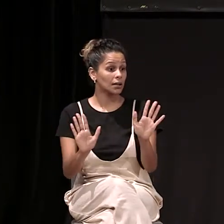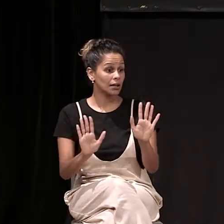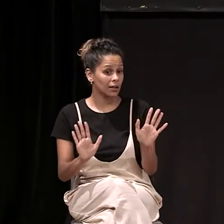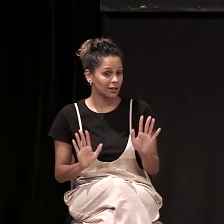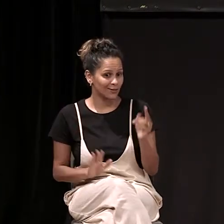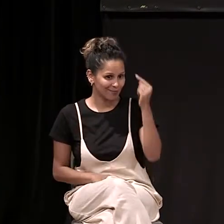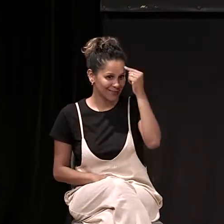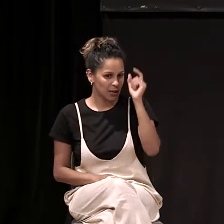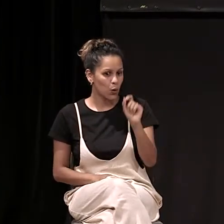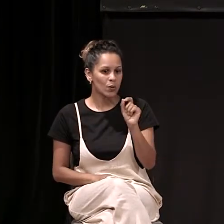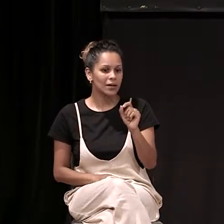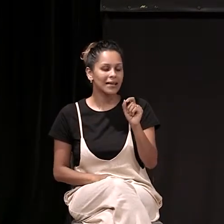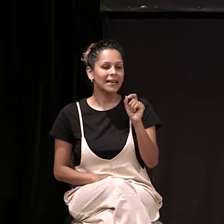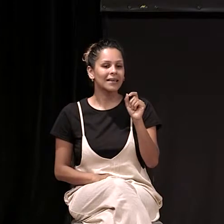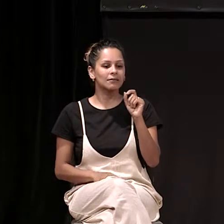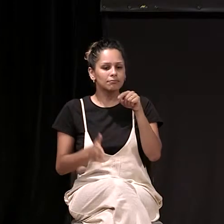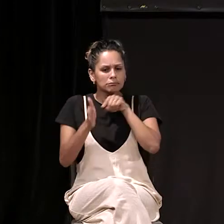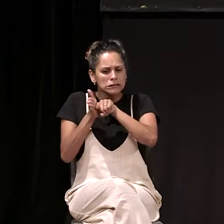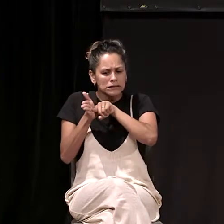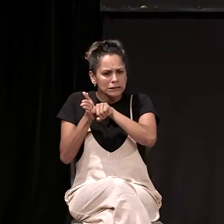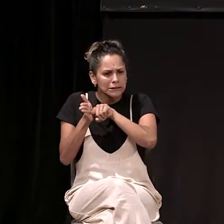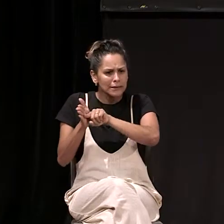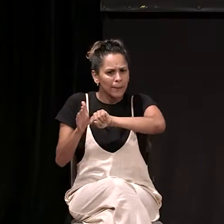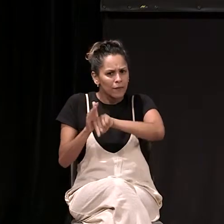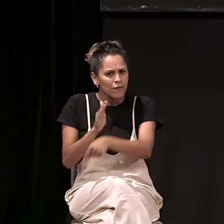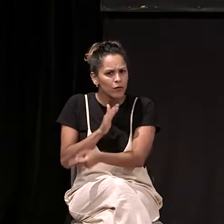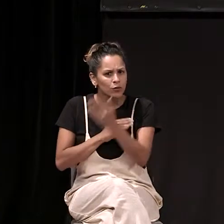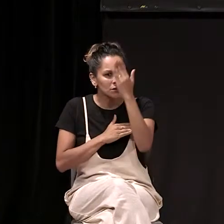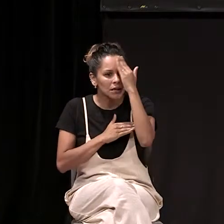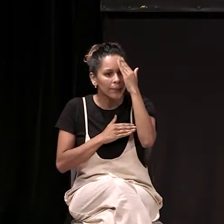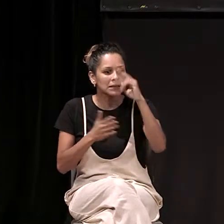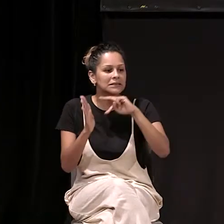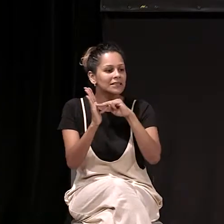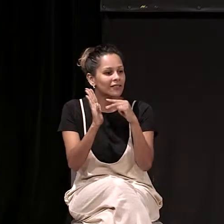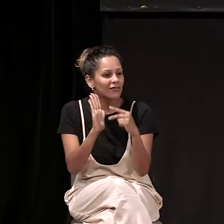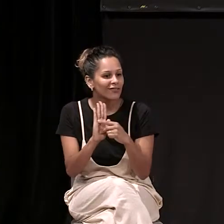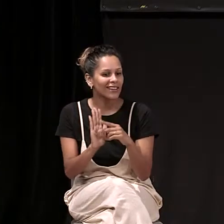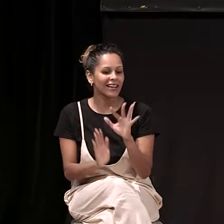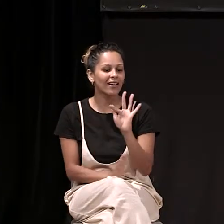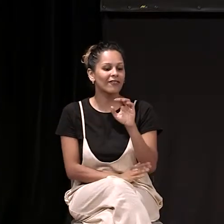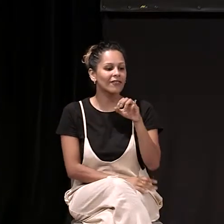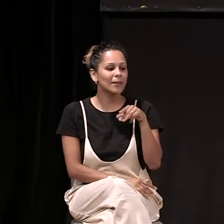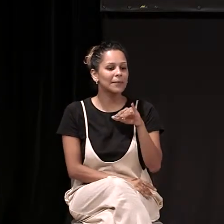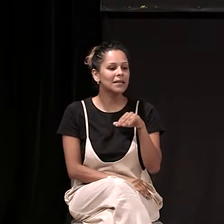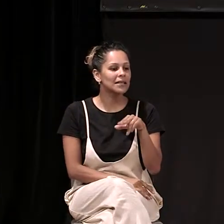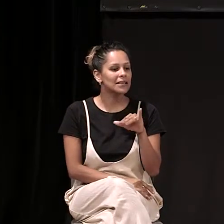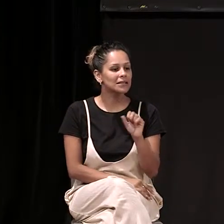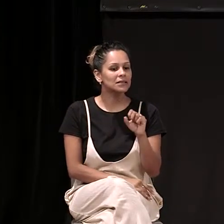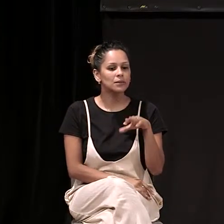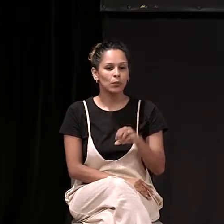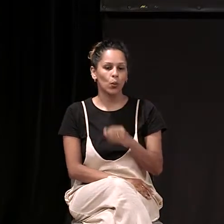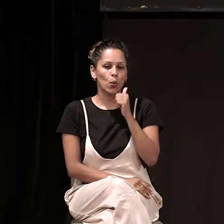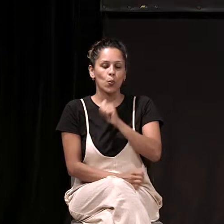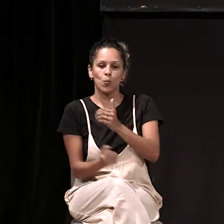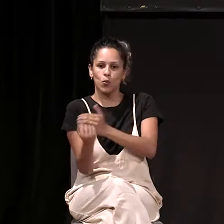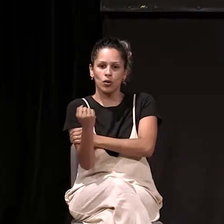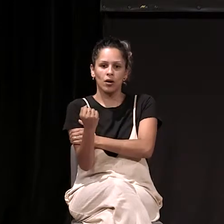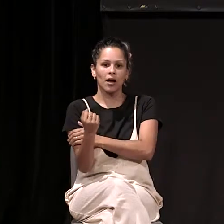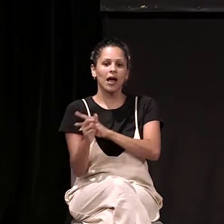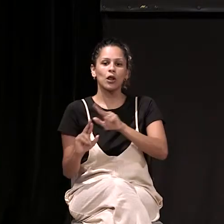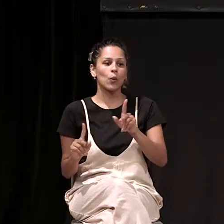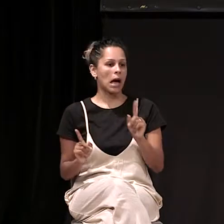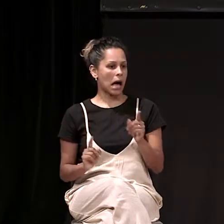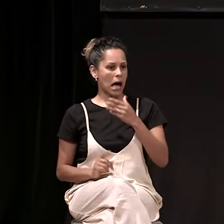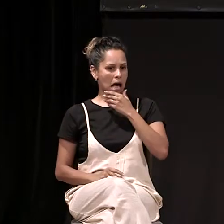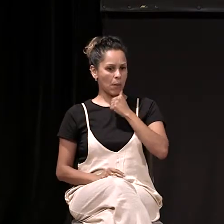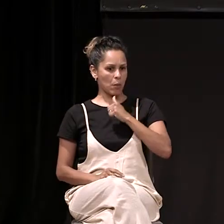bem o que é o feminismo, vamos pensar para que eles e elas aprendam que feminismo não é que agora a mulher que está por sobre o homem,